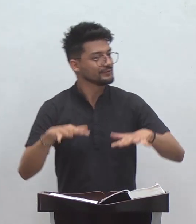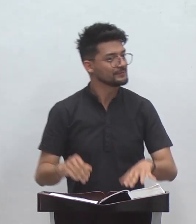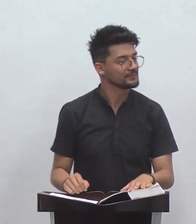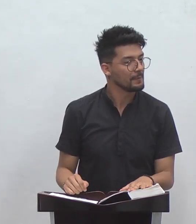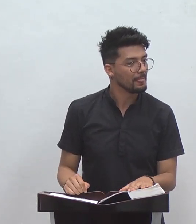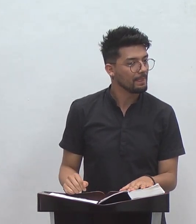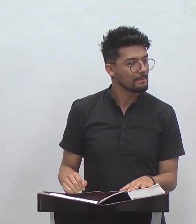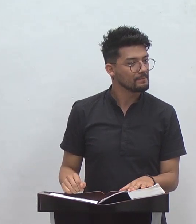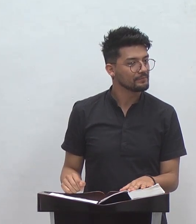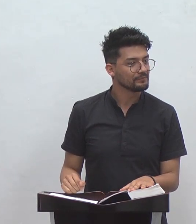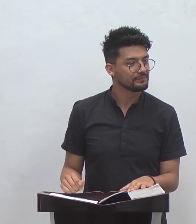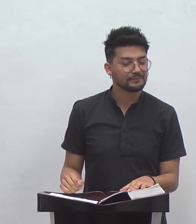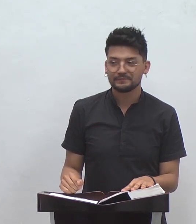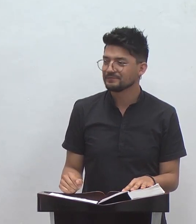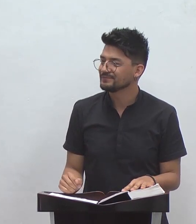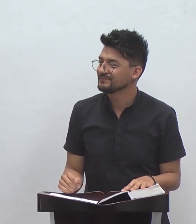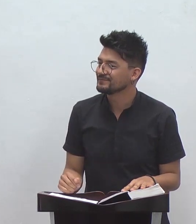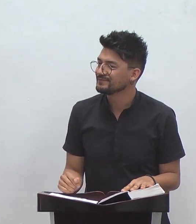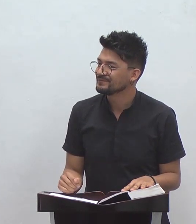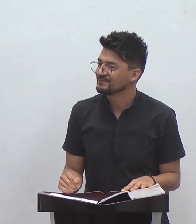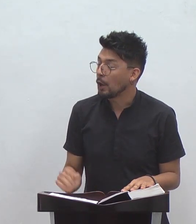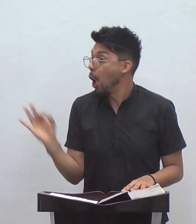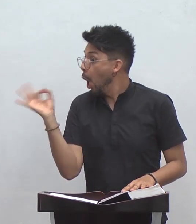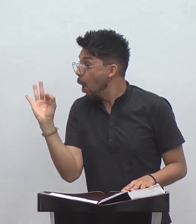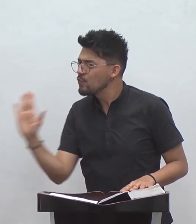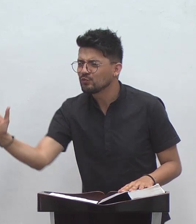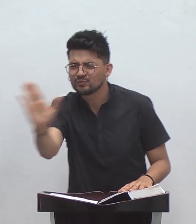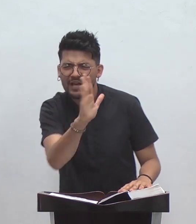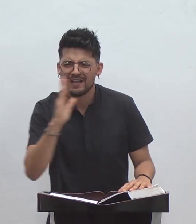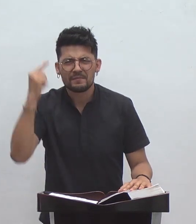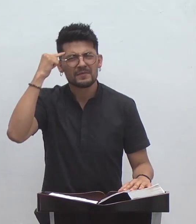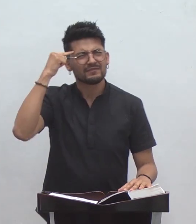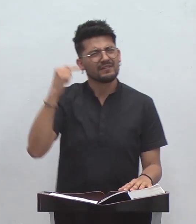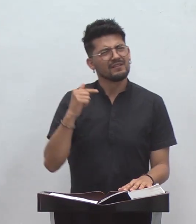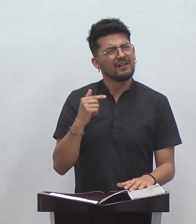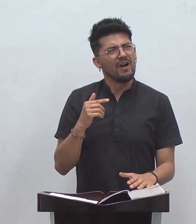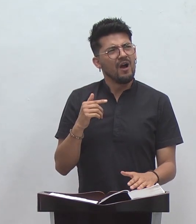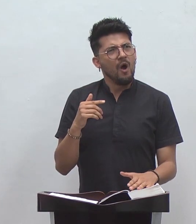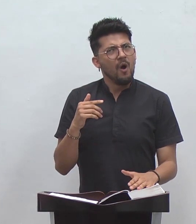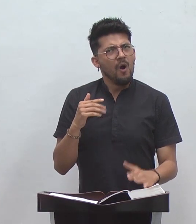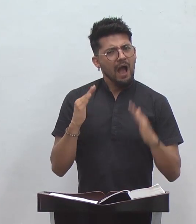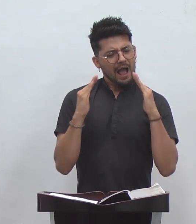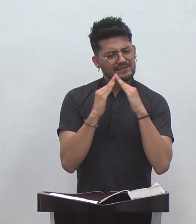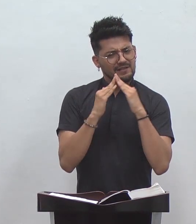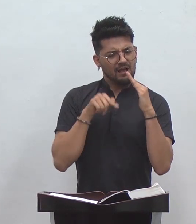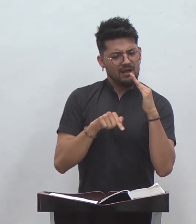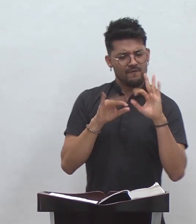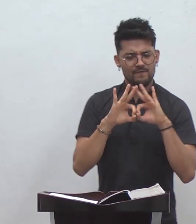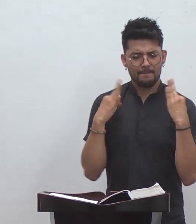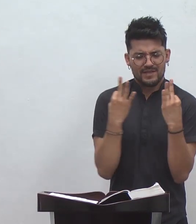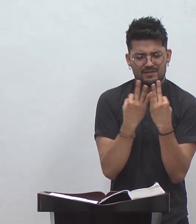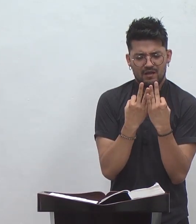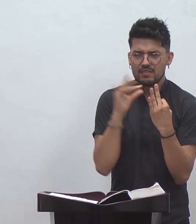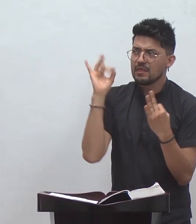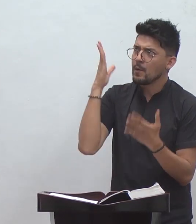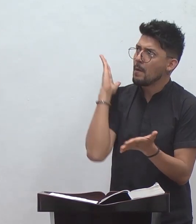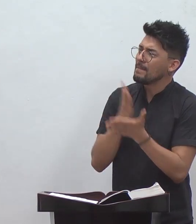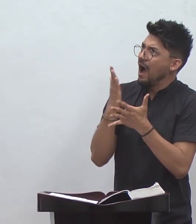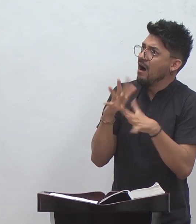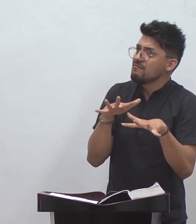Y con eso evitábamos que si hubiese un temblor, las cosas cayeran sobre nosotros. Ahora, usted se estará pensando, de pronto en